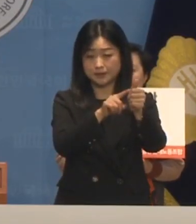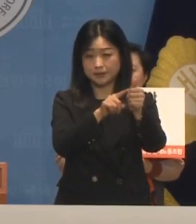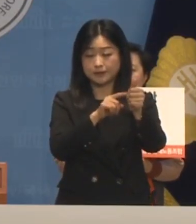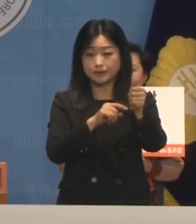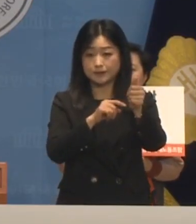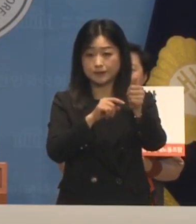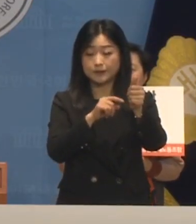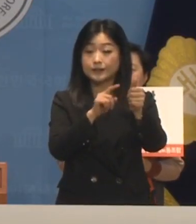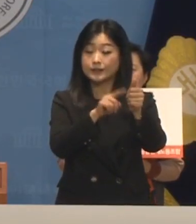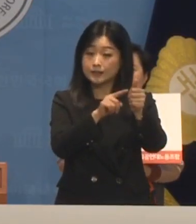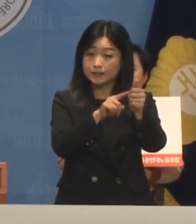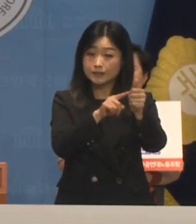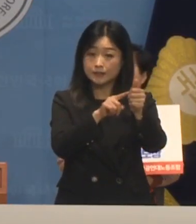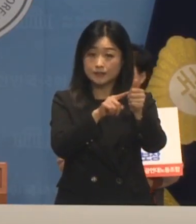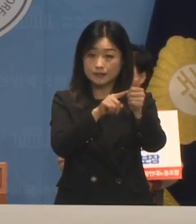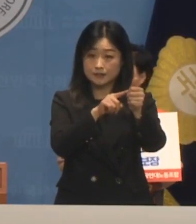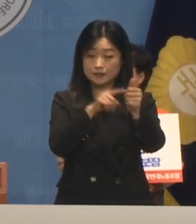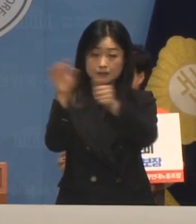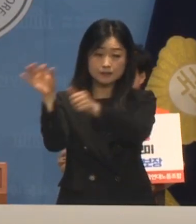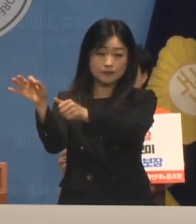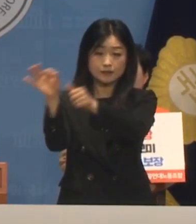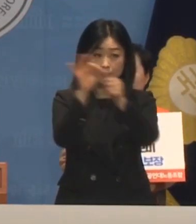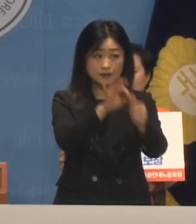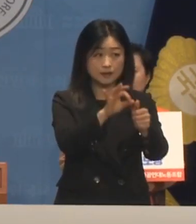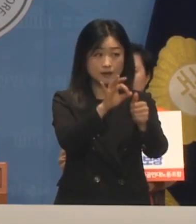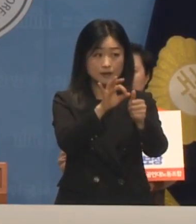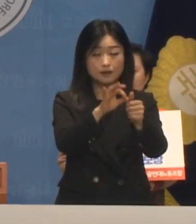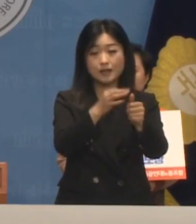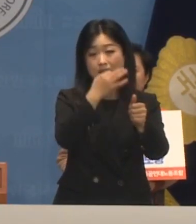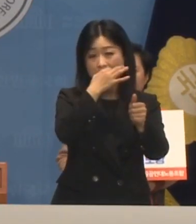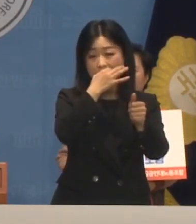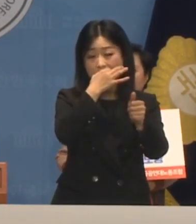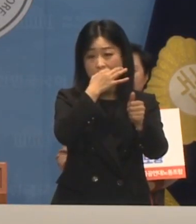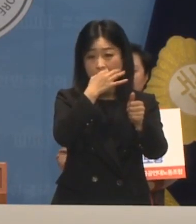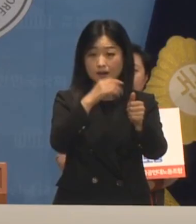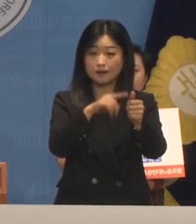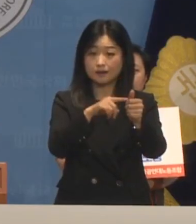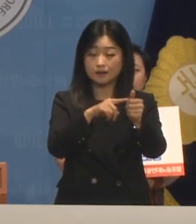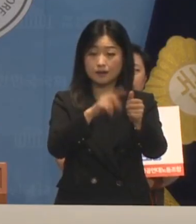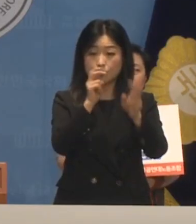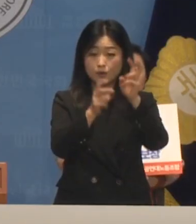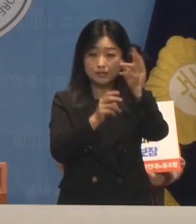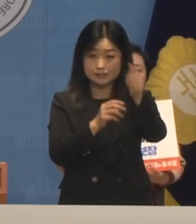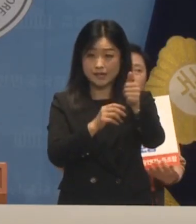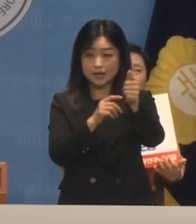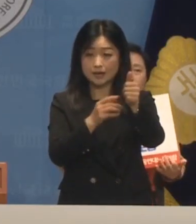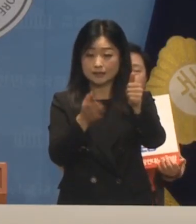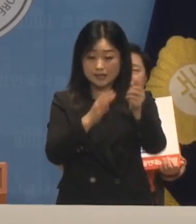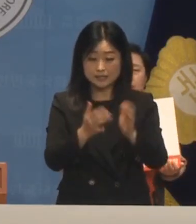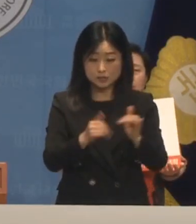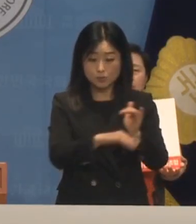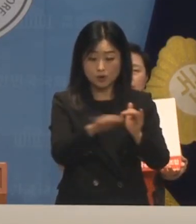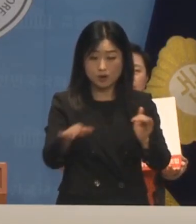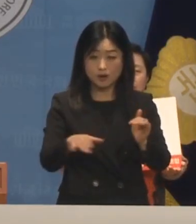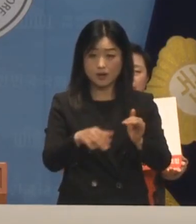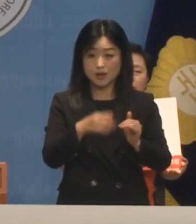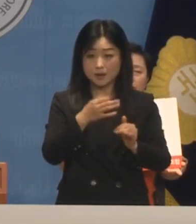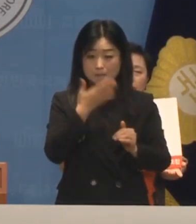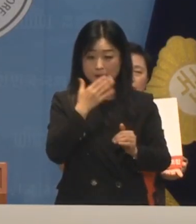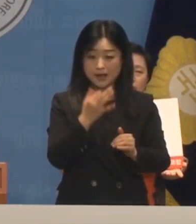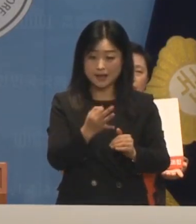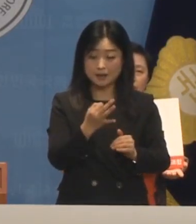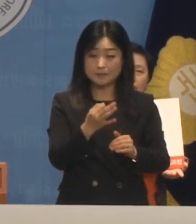자회사는 퇴직한 임원들의 놀이터가 아닙니다. 자회사 대표로 채용됐지만 직원들 식대비 인상은